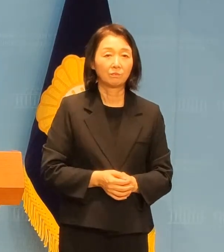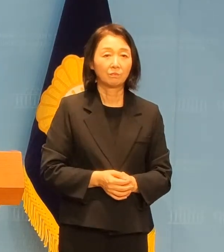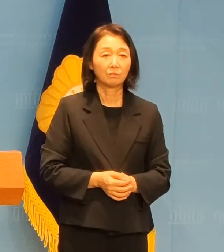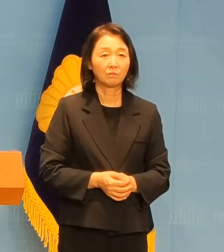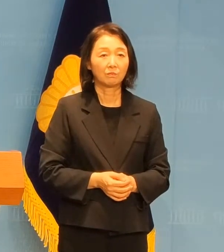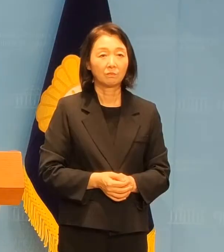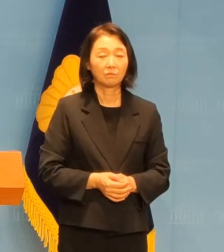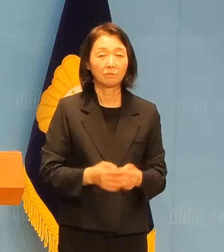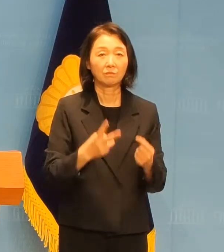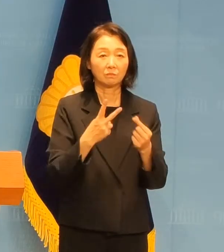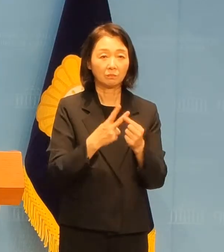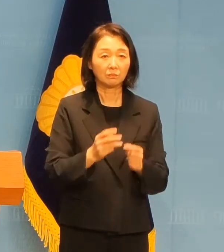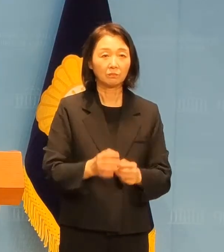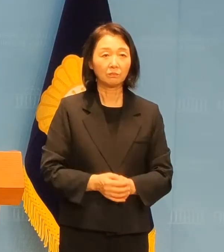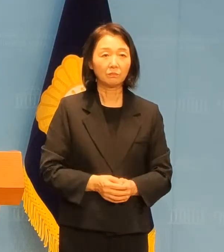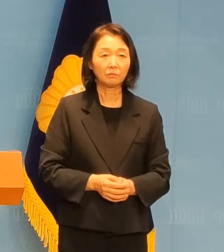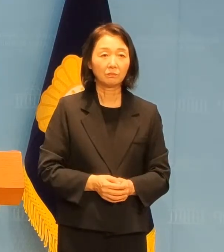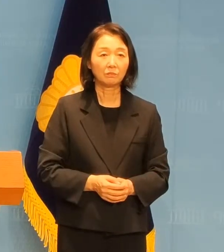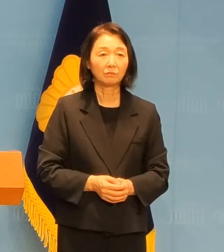2번째입니다.